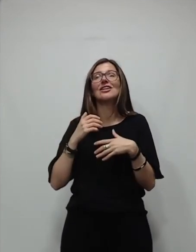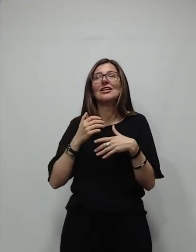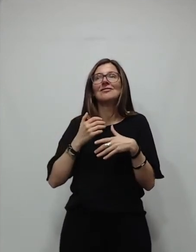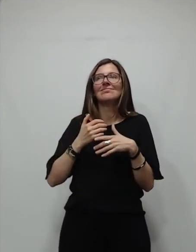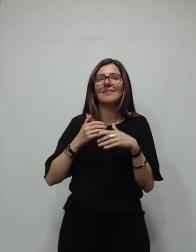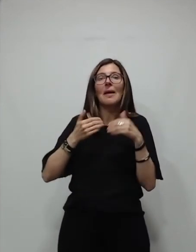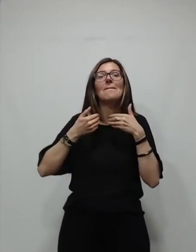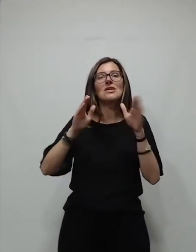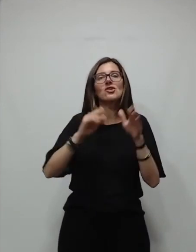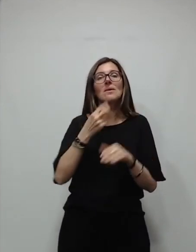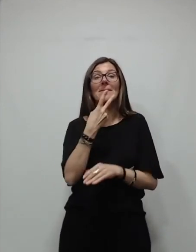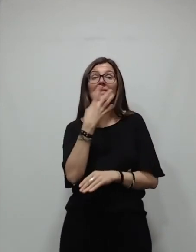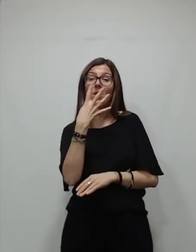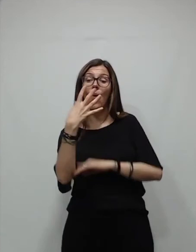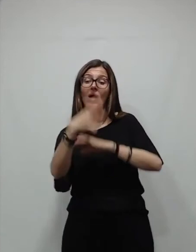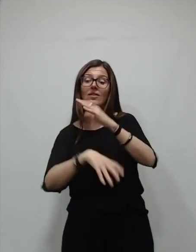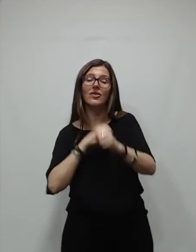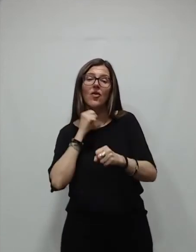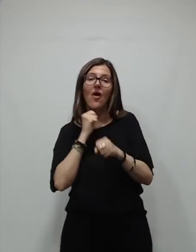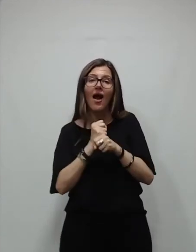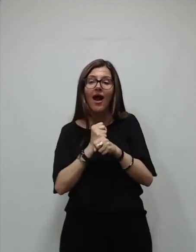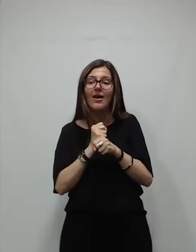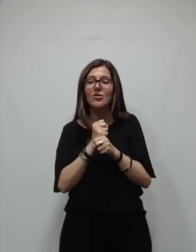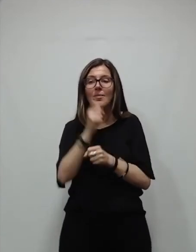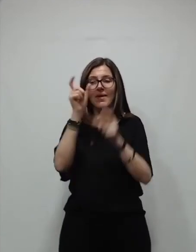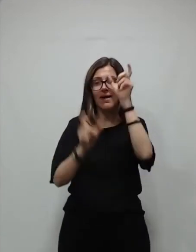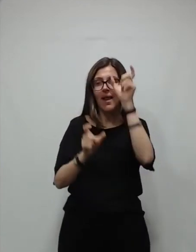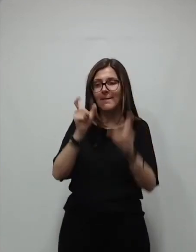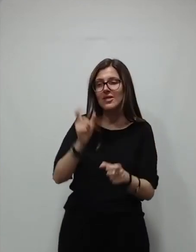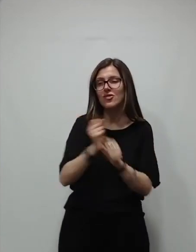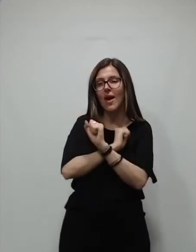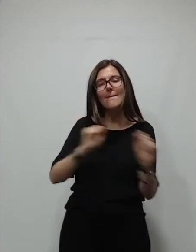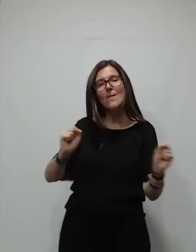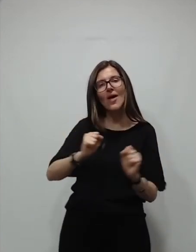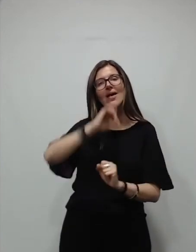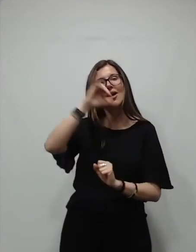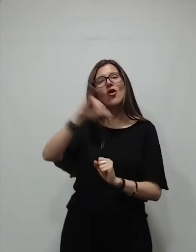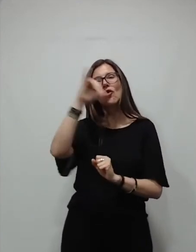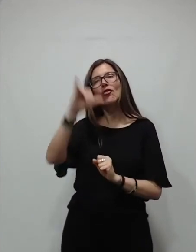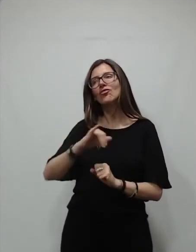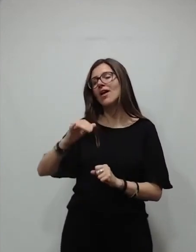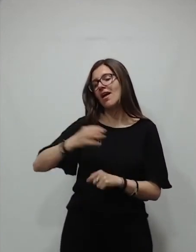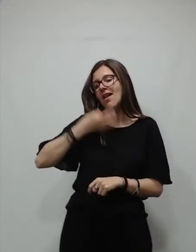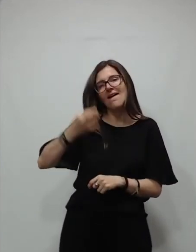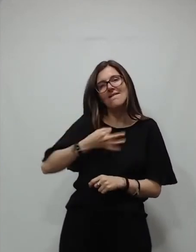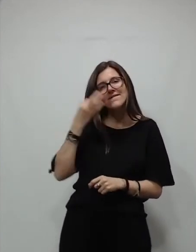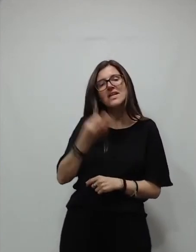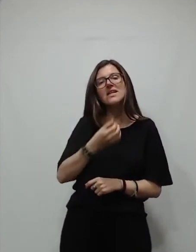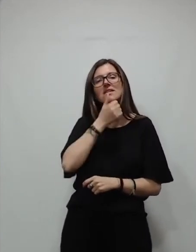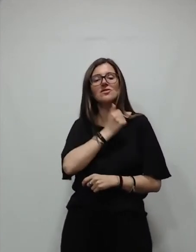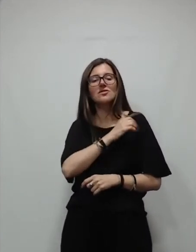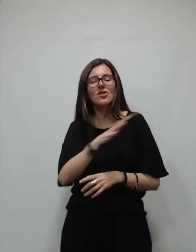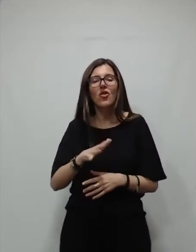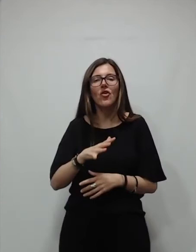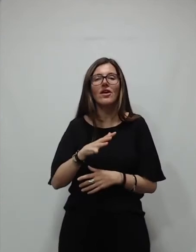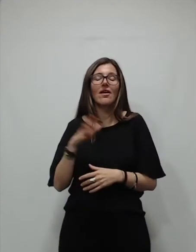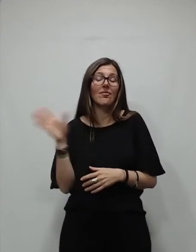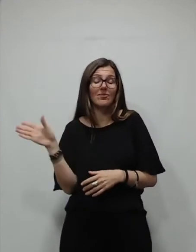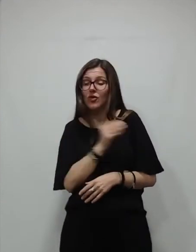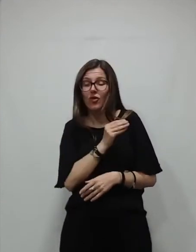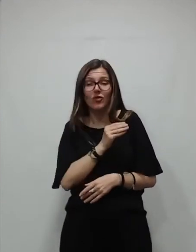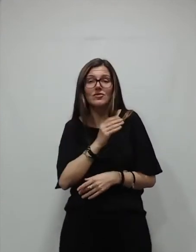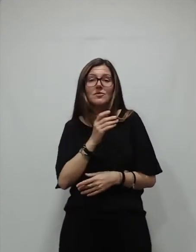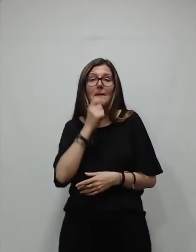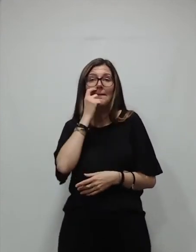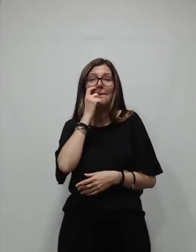hace 24 años darle la voz a los que no tenemos voz, a todas, a todos, a todos. Bueno, esta